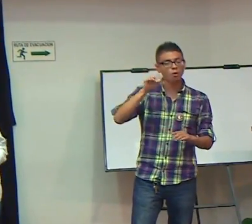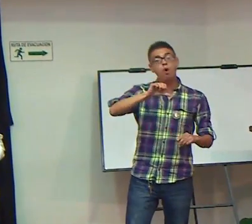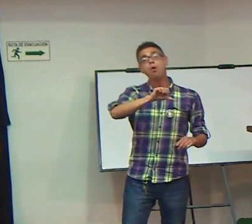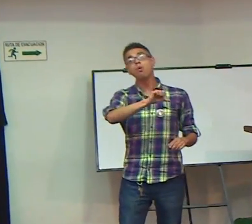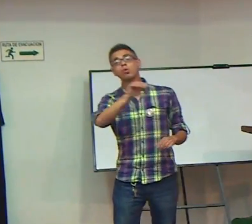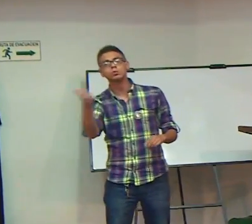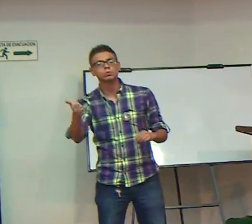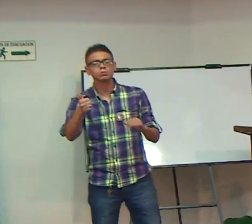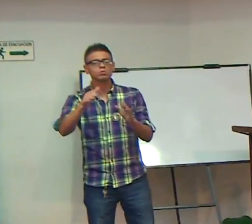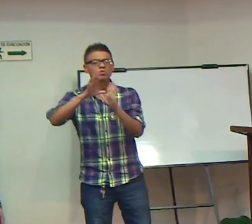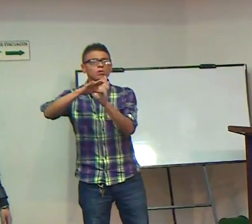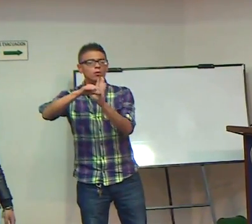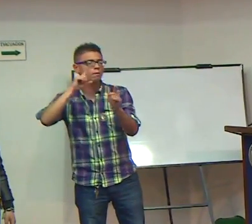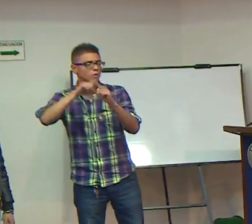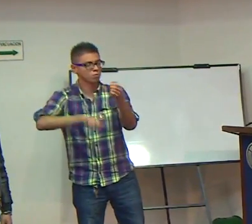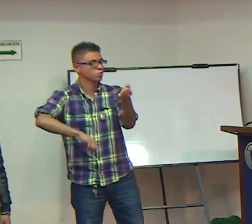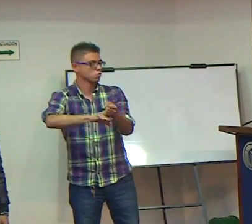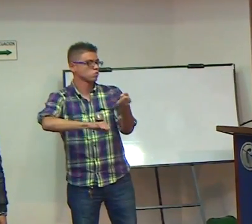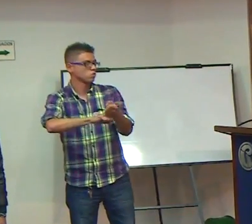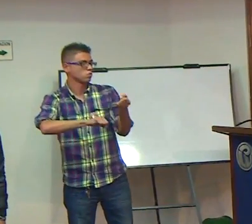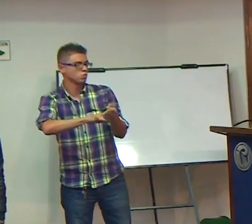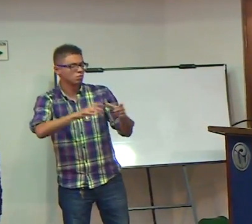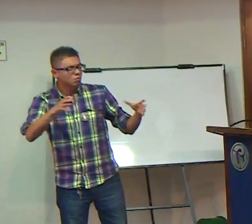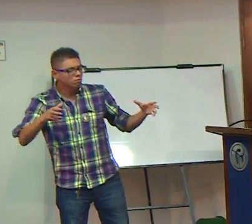la disputa que hay con el Estado.